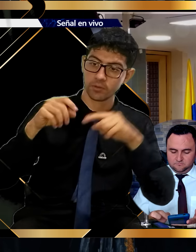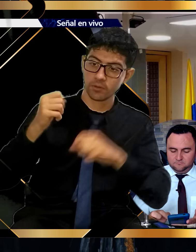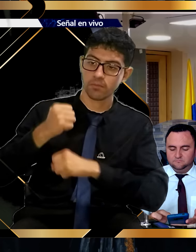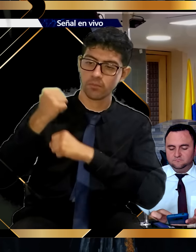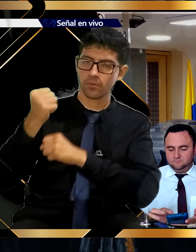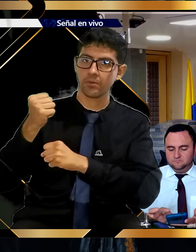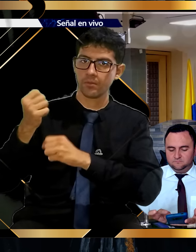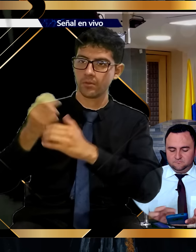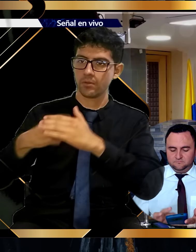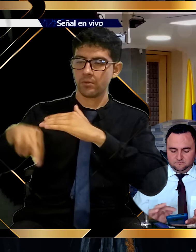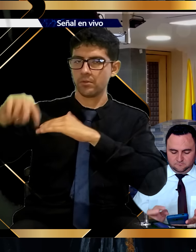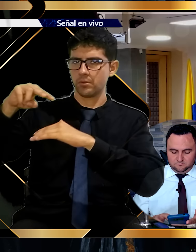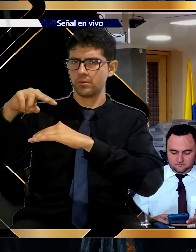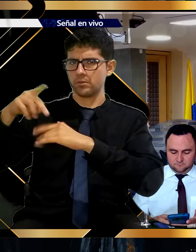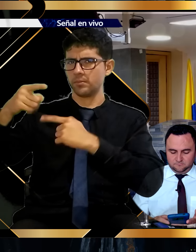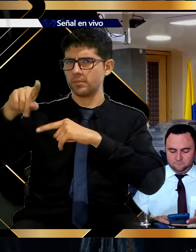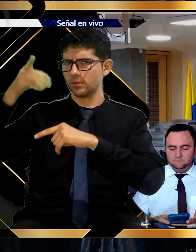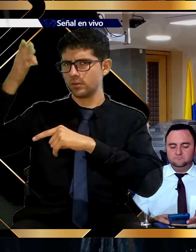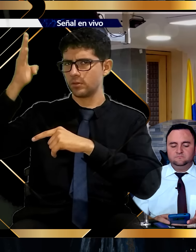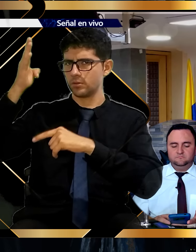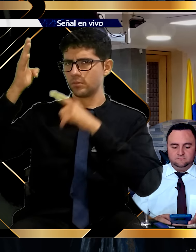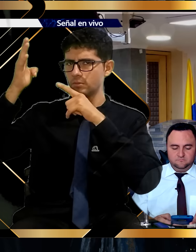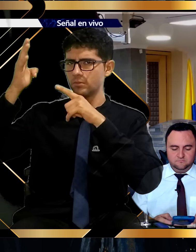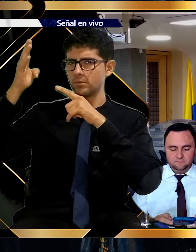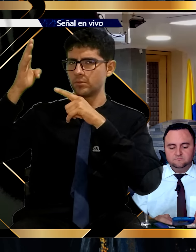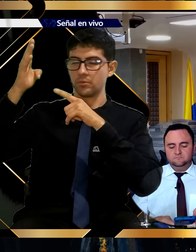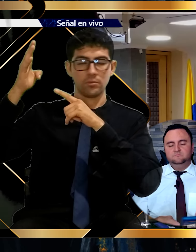Dios. ¿En cuántos dioses cree usted?